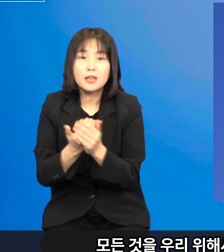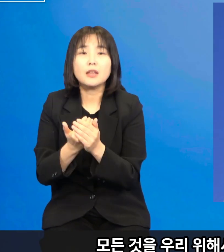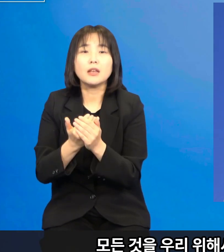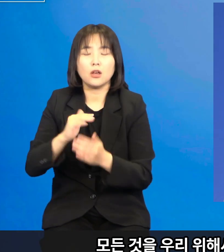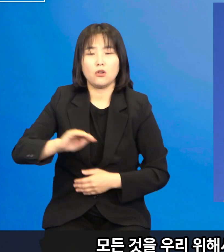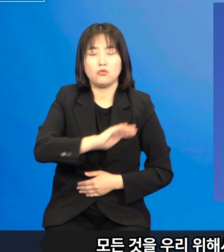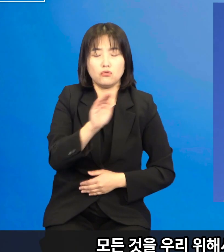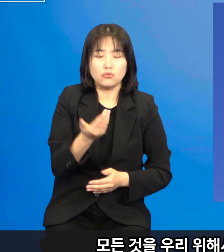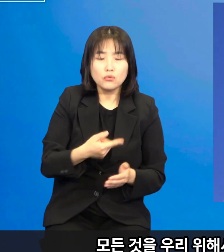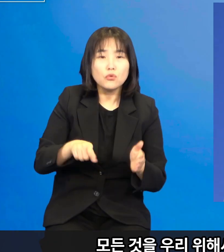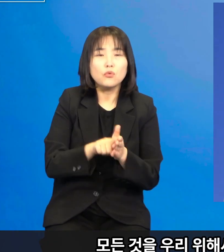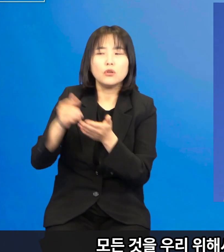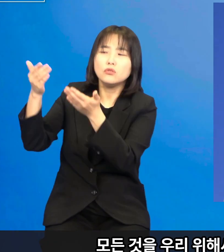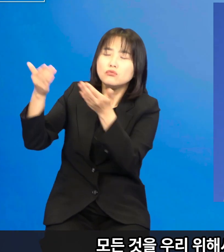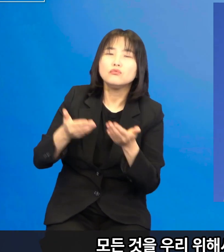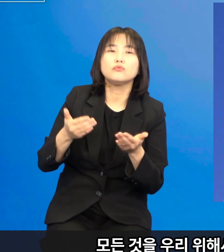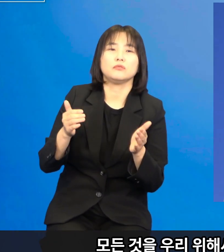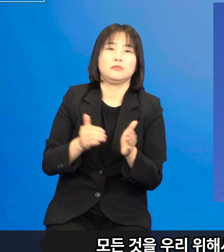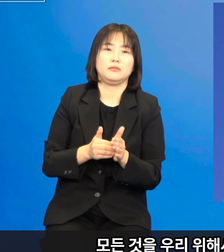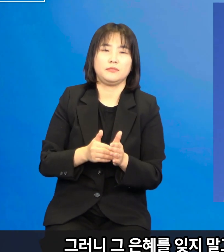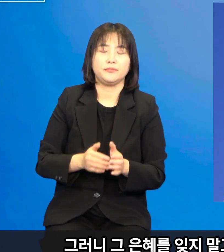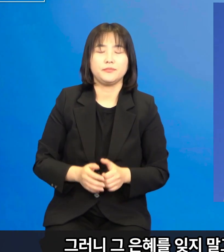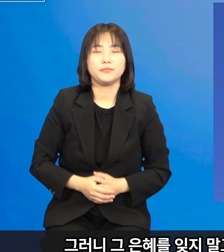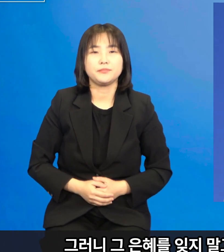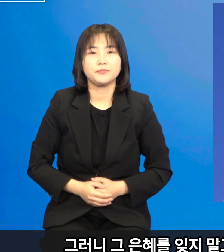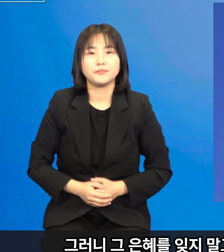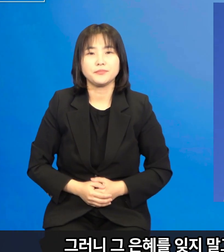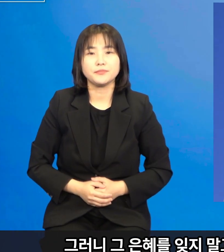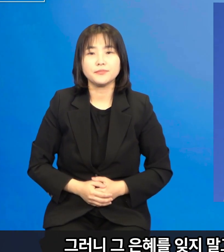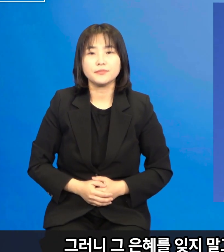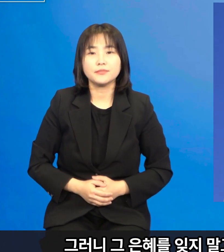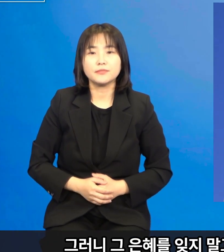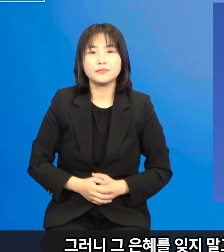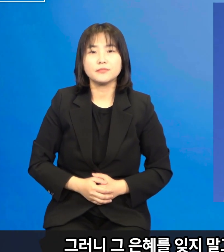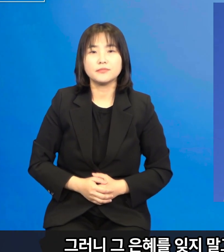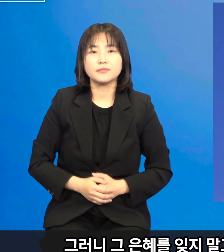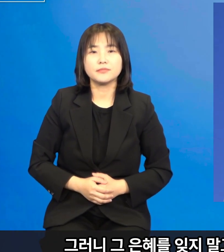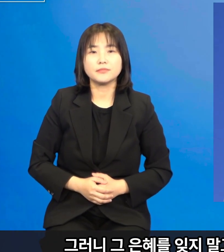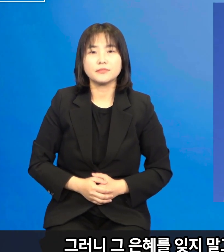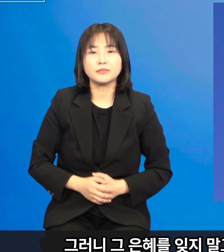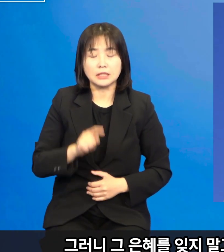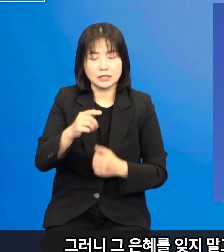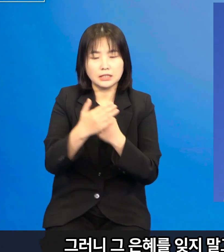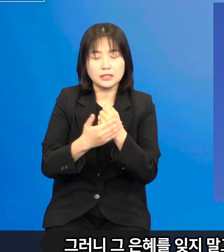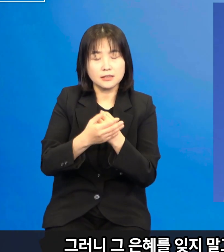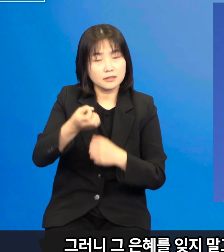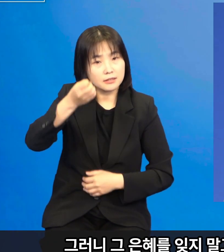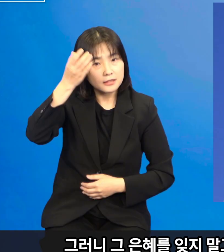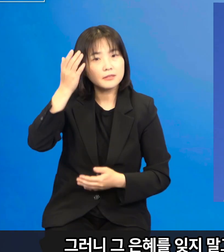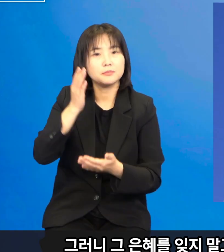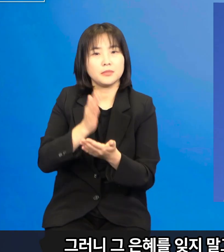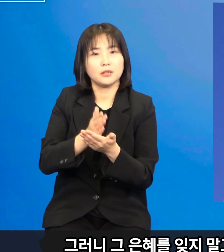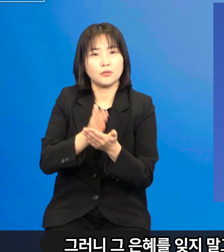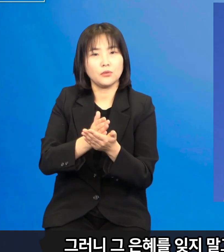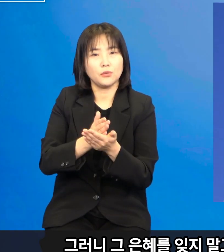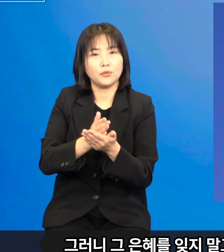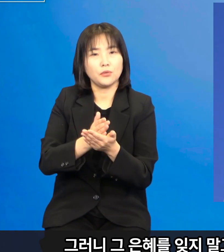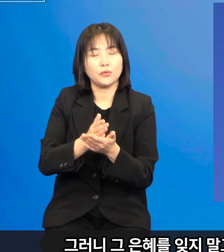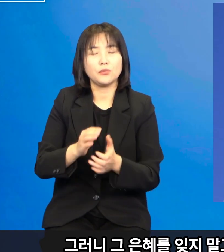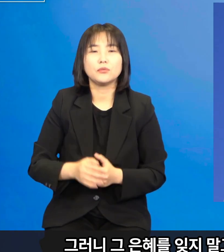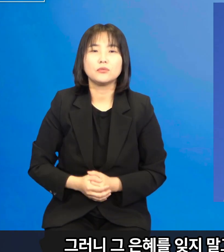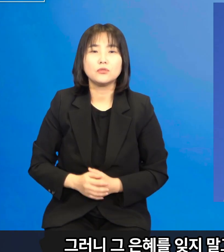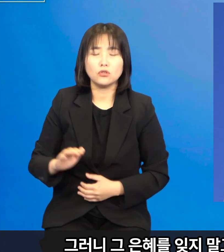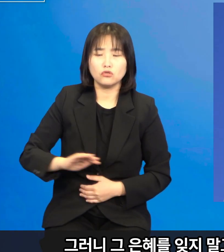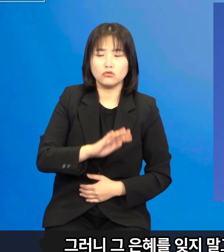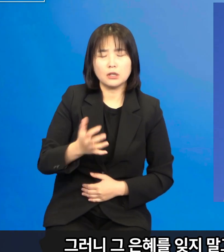위해서 내어주신 분이에요. 그러니 그 은혜를 잊지 말고 마치